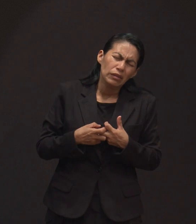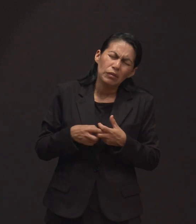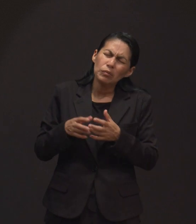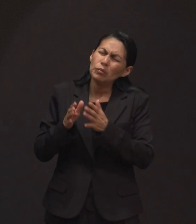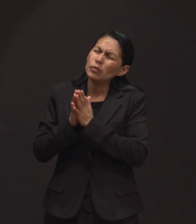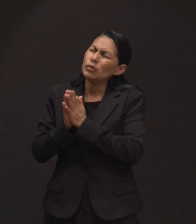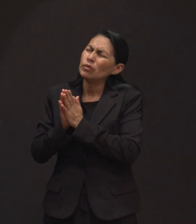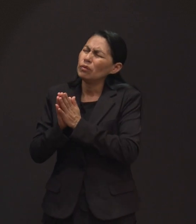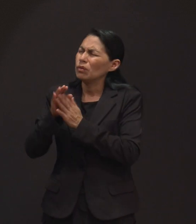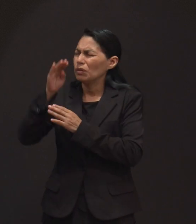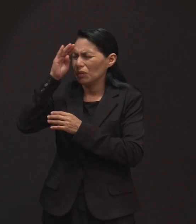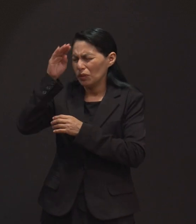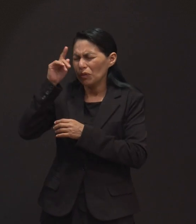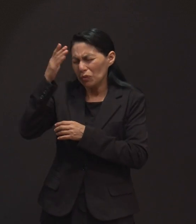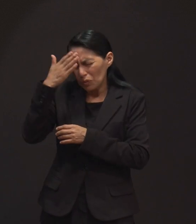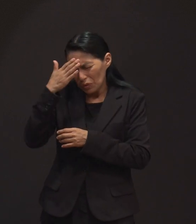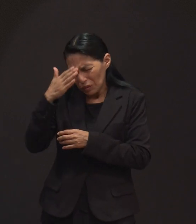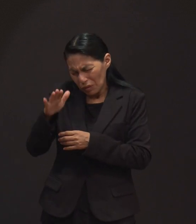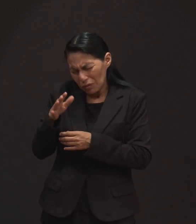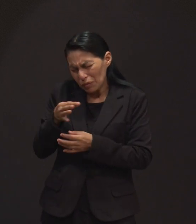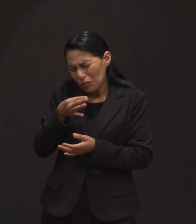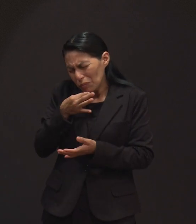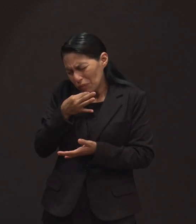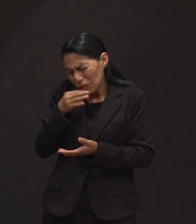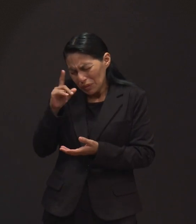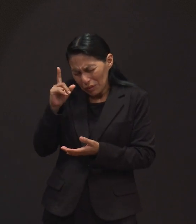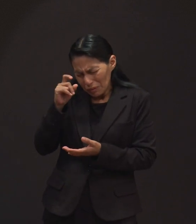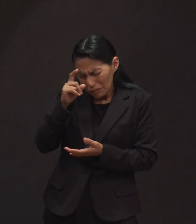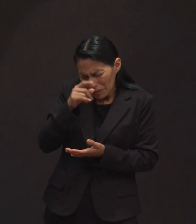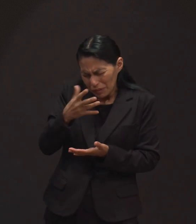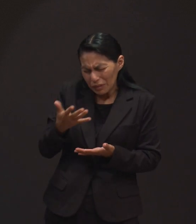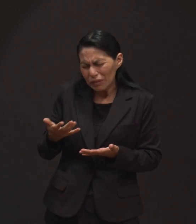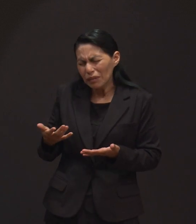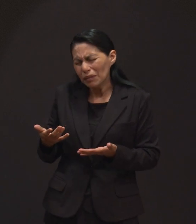que son situaciones difíciles dentro